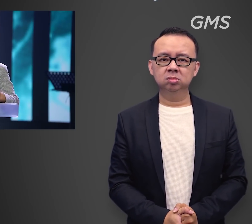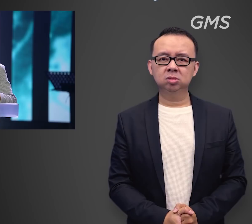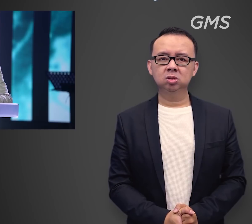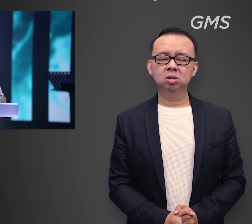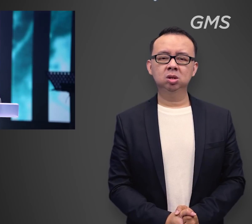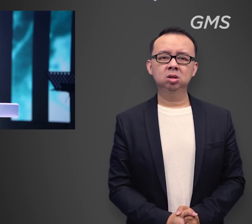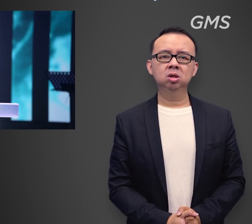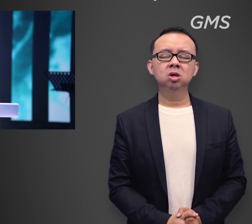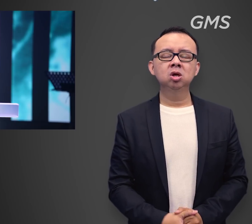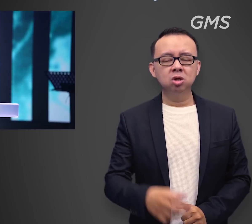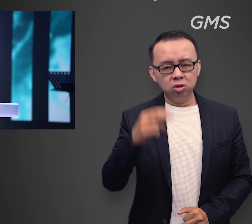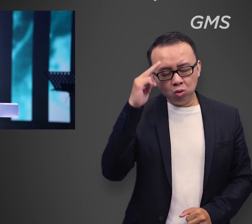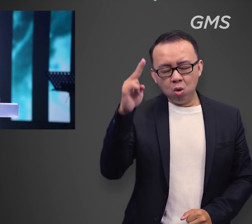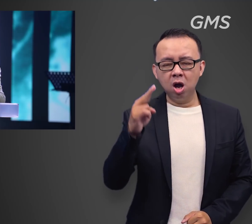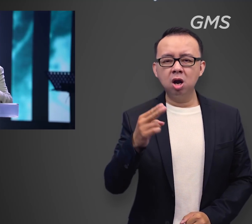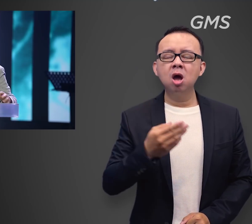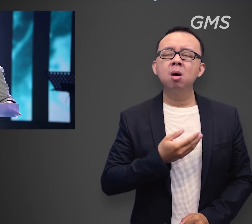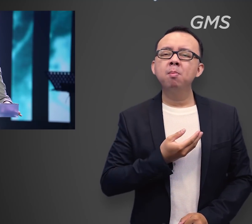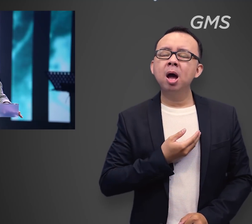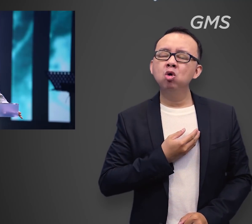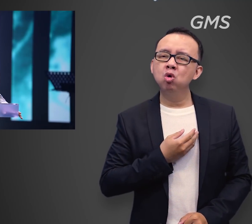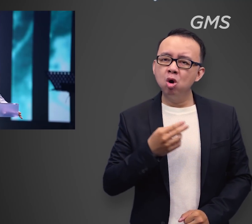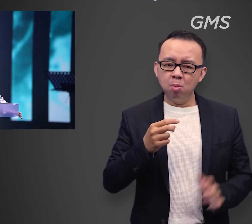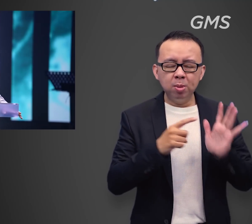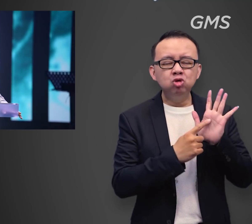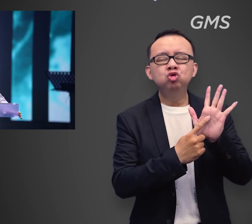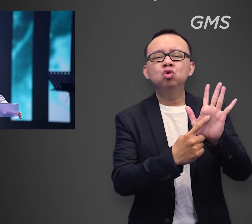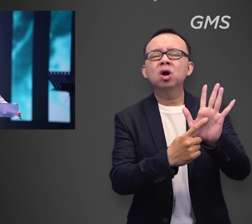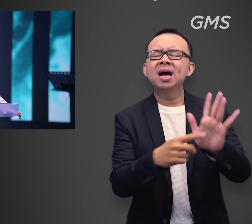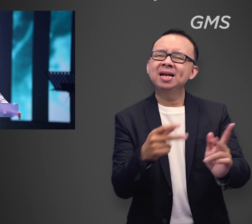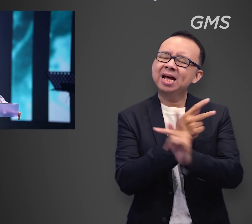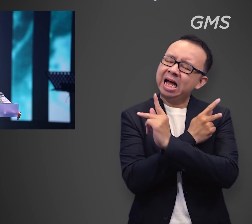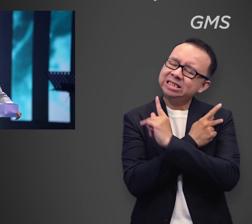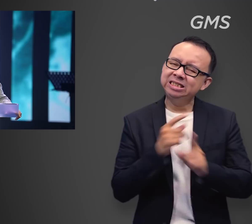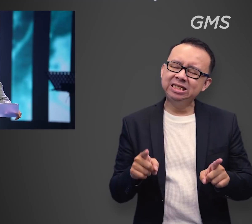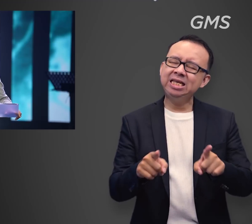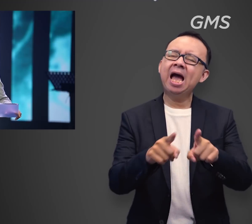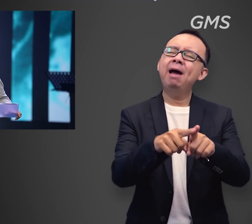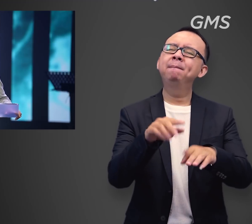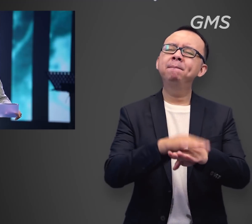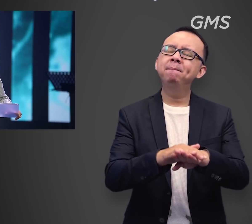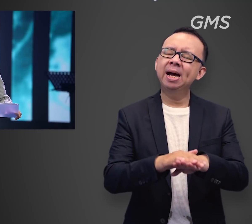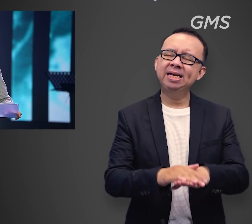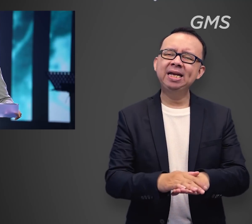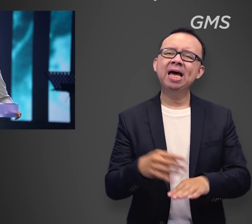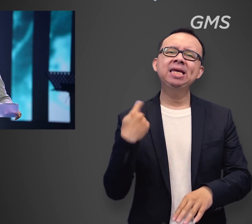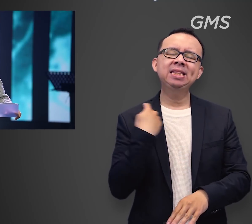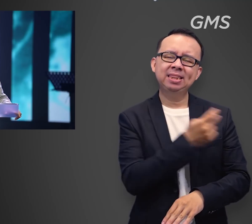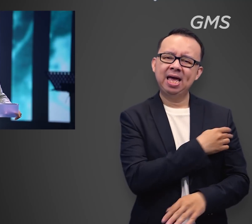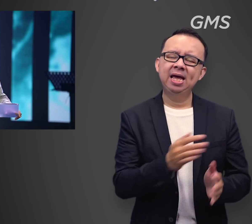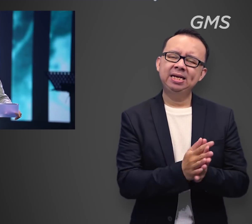Tuhan ingin sekali menunjukkan kasih setia kepada kita. Makanya dia harus naik ke kayu salib. Demi satu